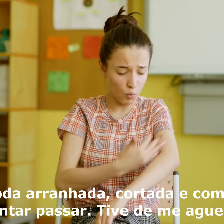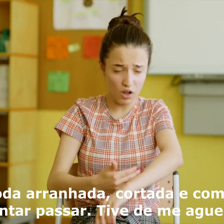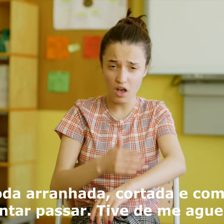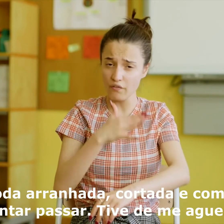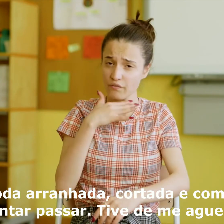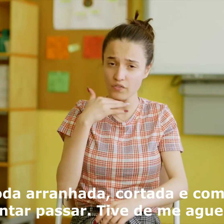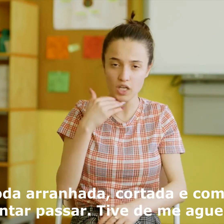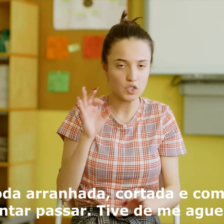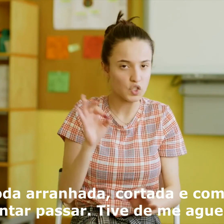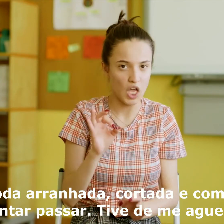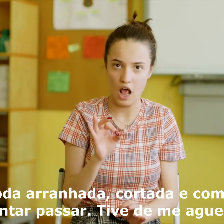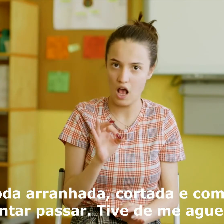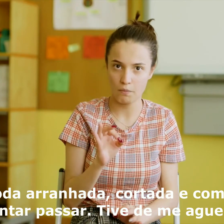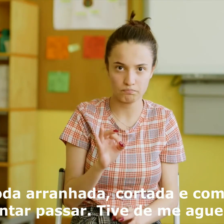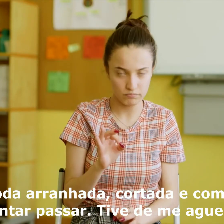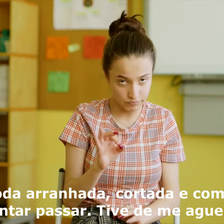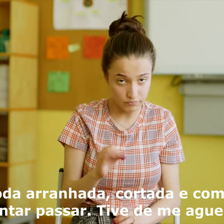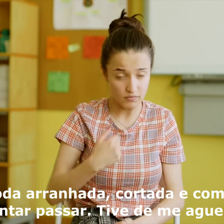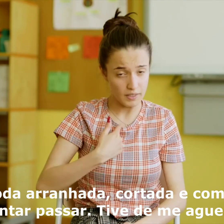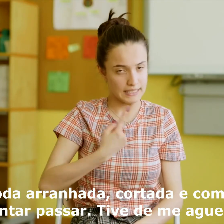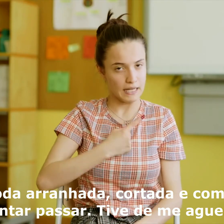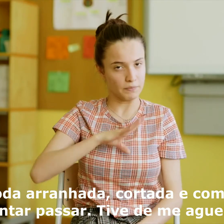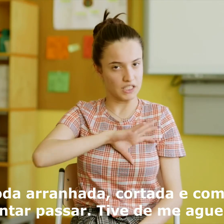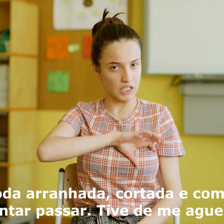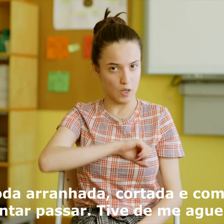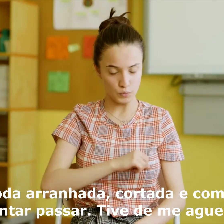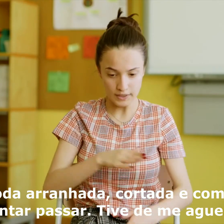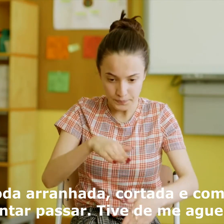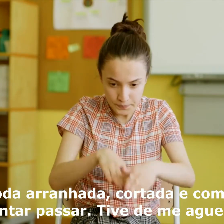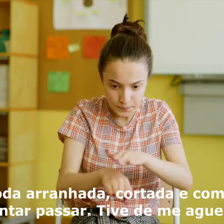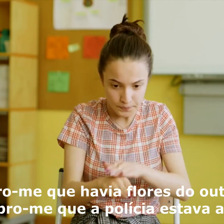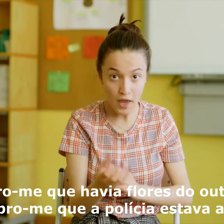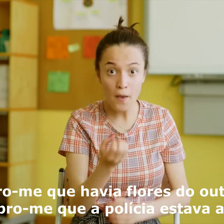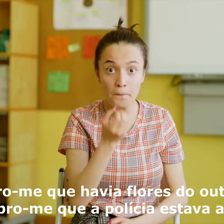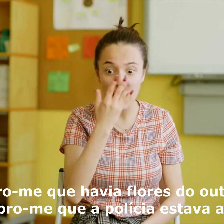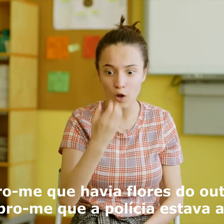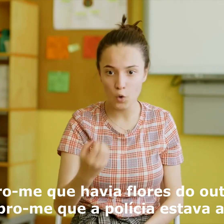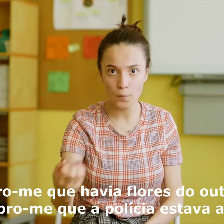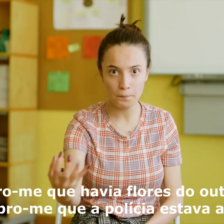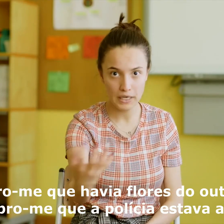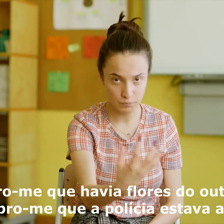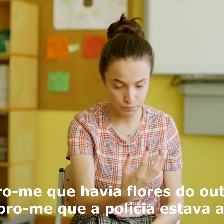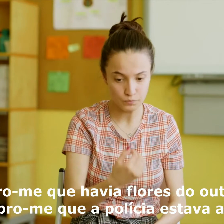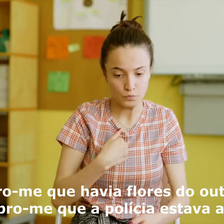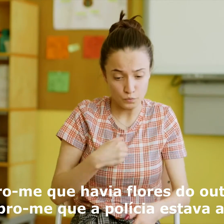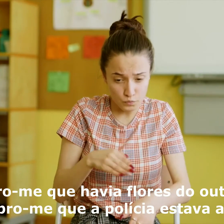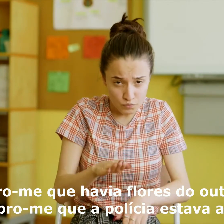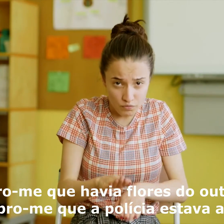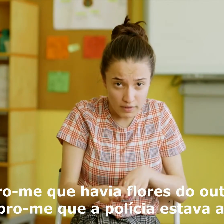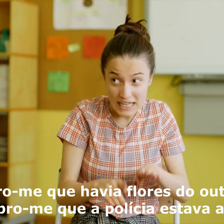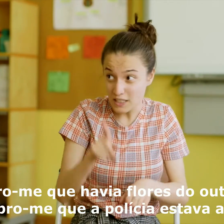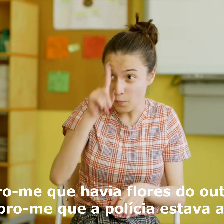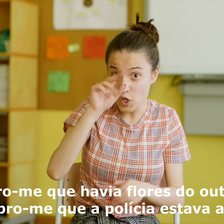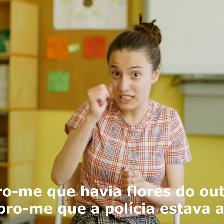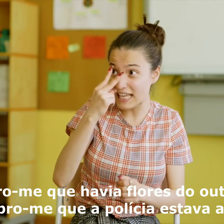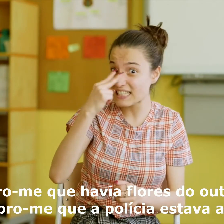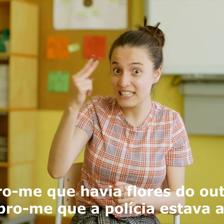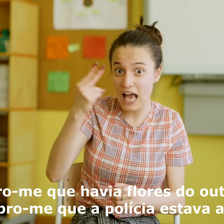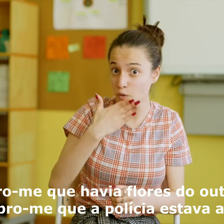toda cortada mesmo, mas tive de aguentar. Havia flores do outro lado e lembro-me que a polícia